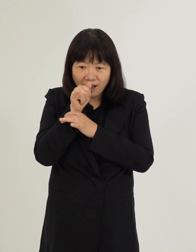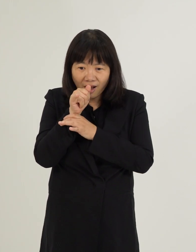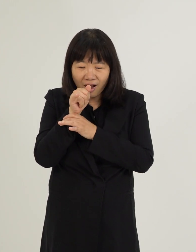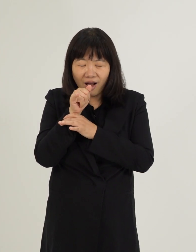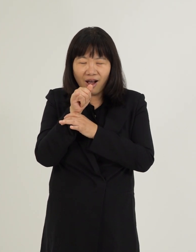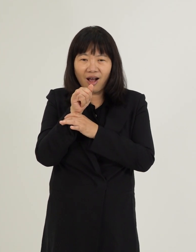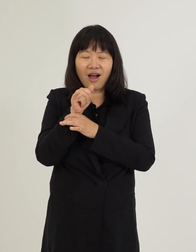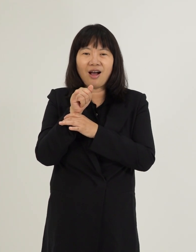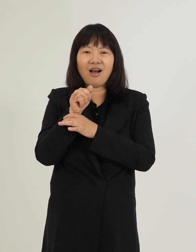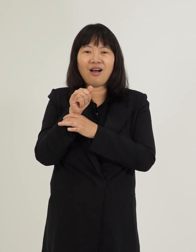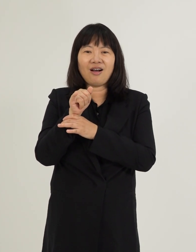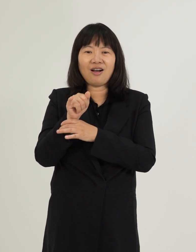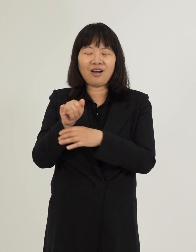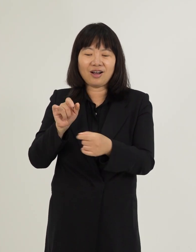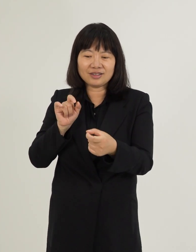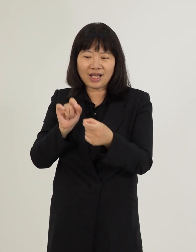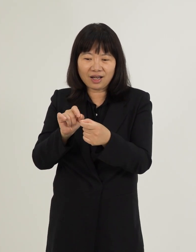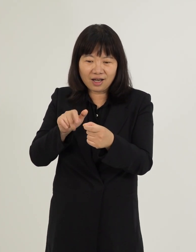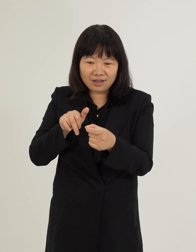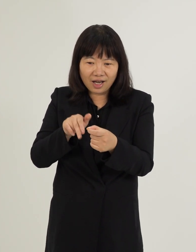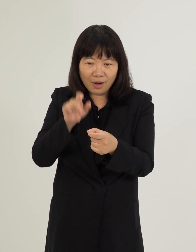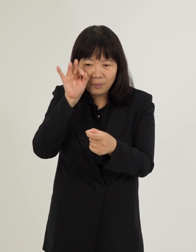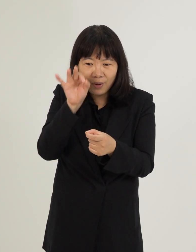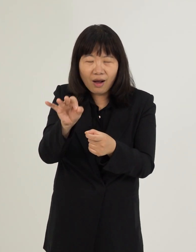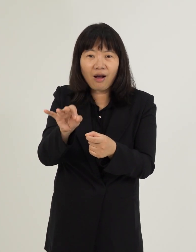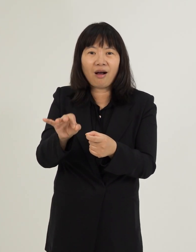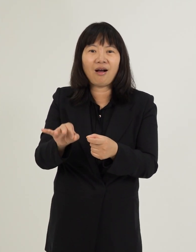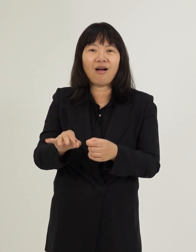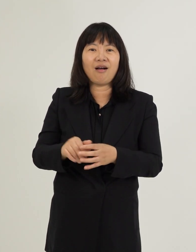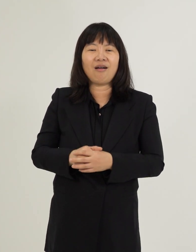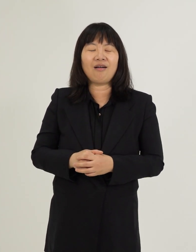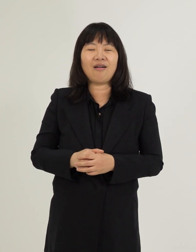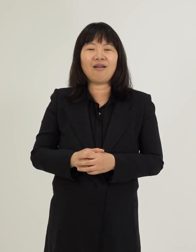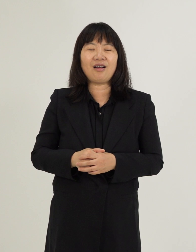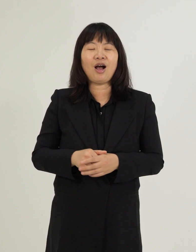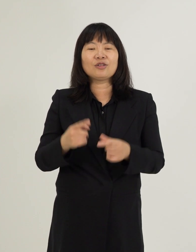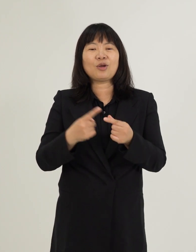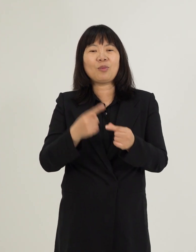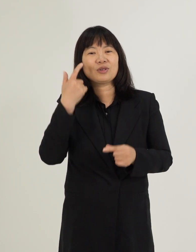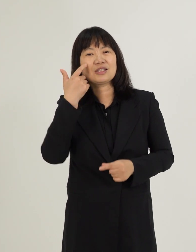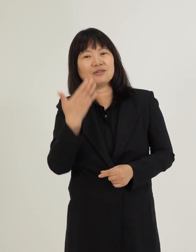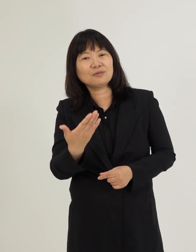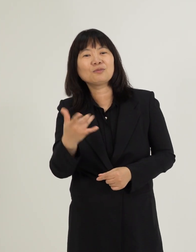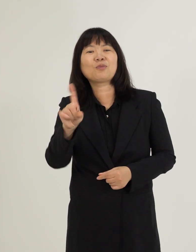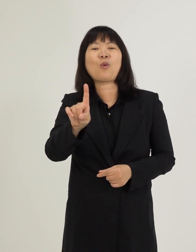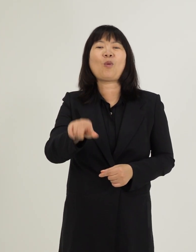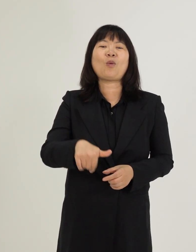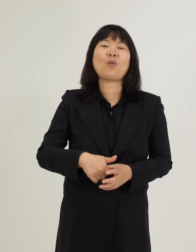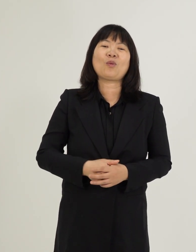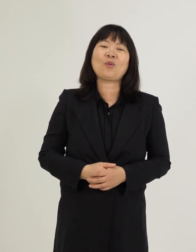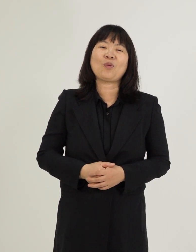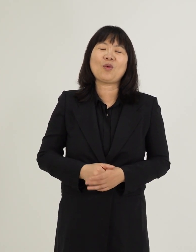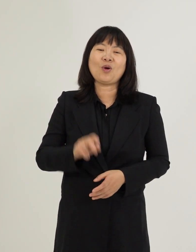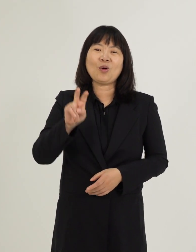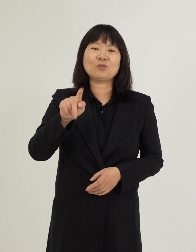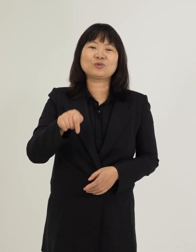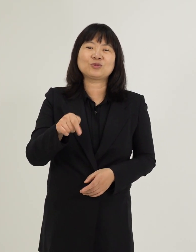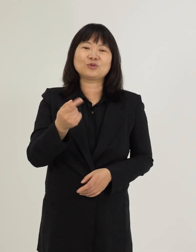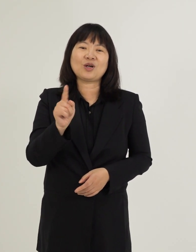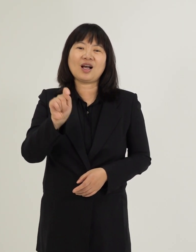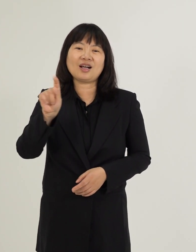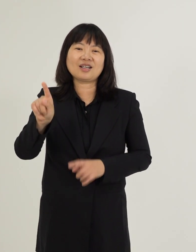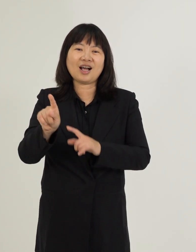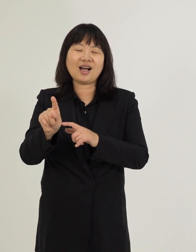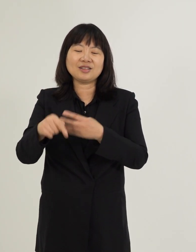하고 다가서신 거죠. 그러면 여기서 첫 번째 질문이 뭐냐 하면 무화과철이